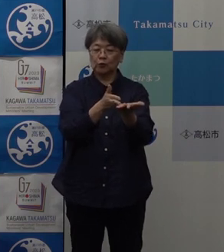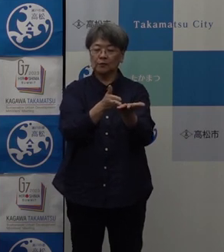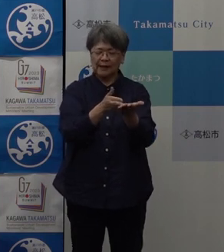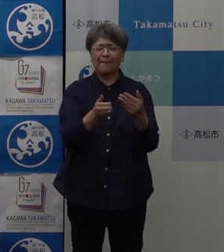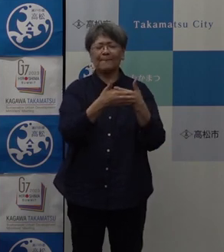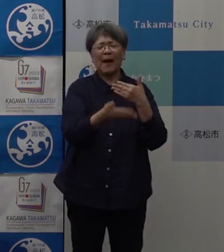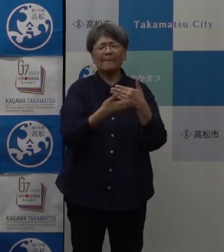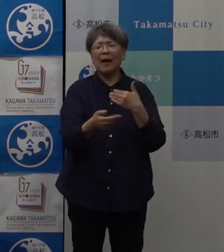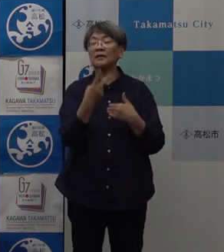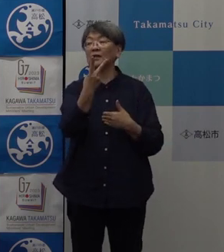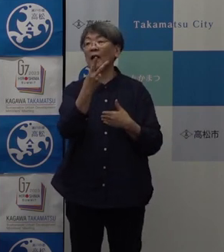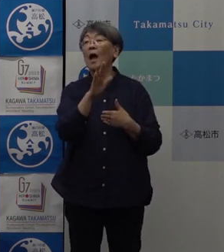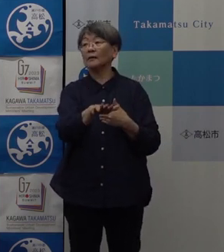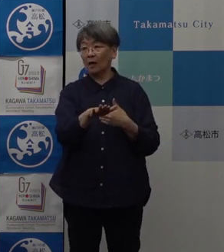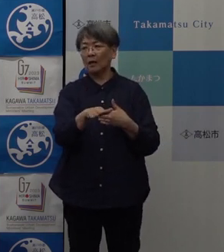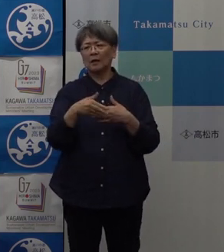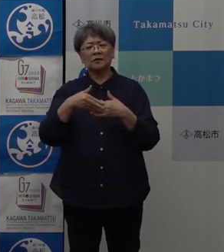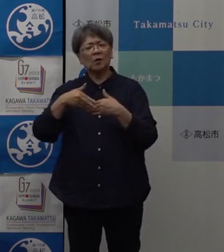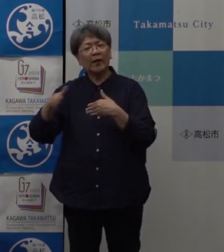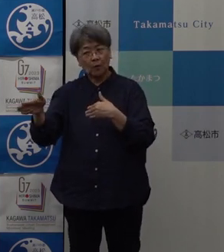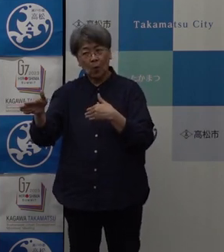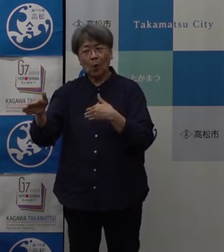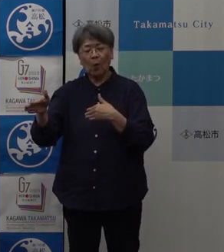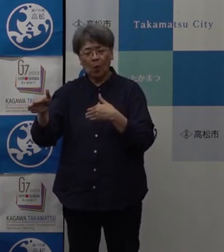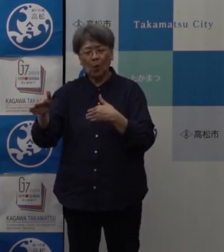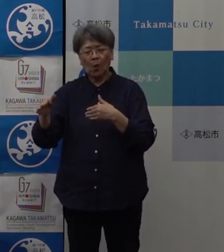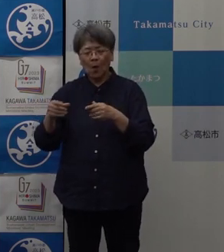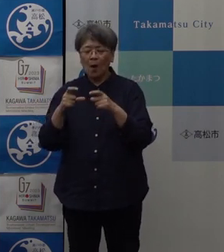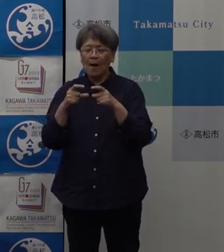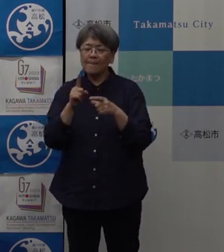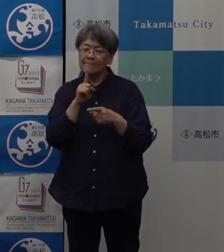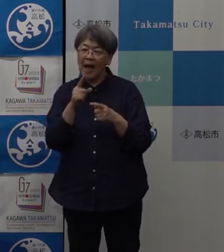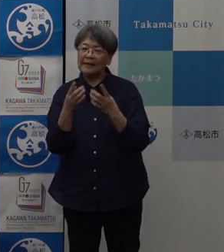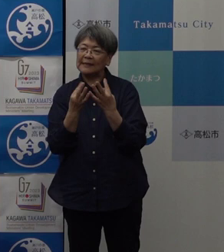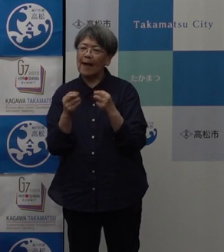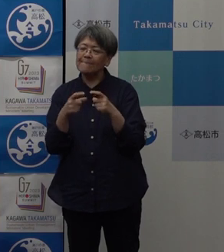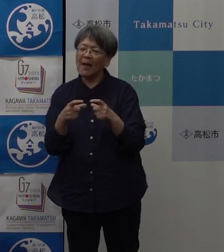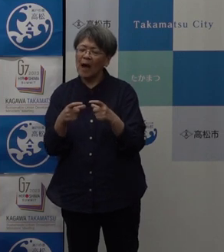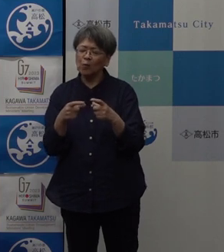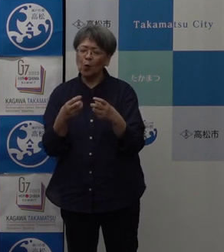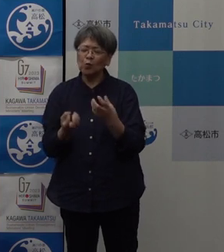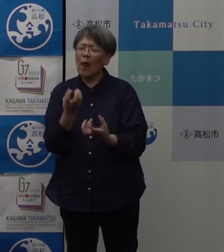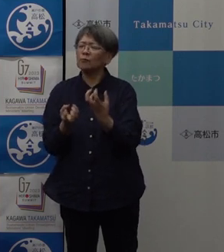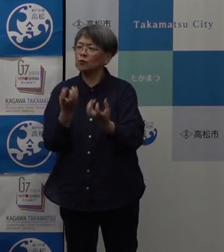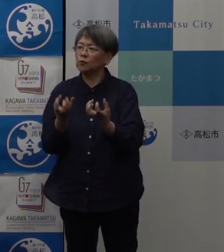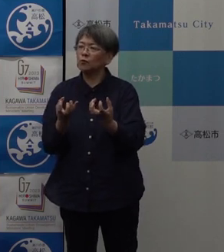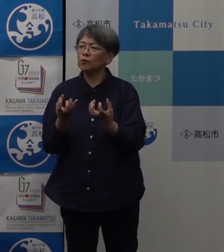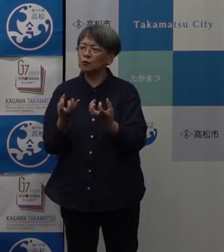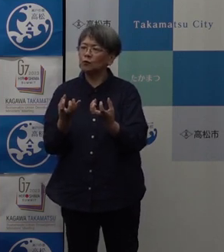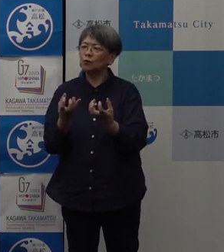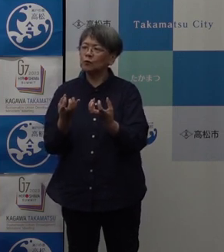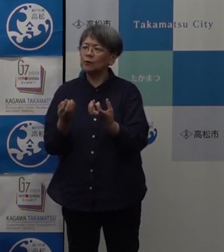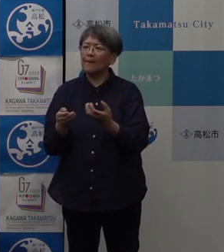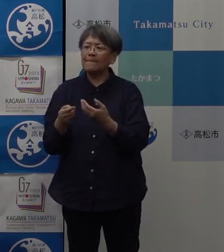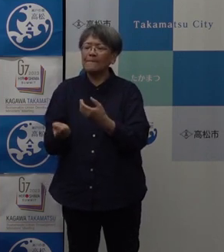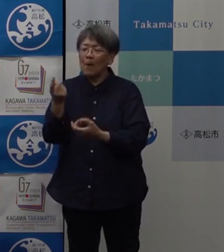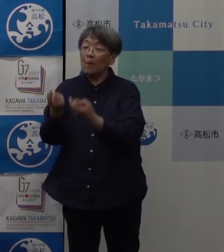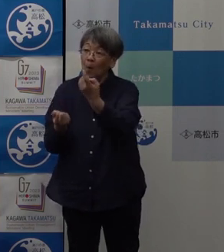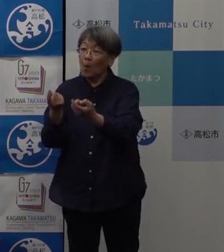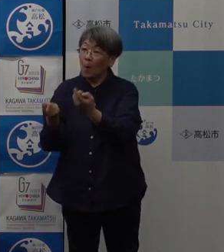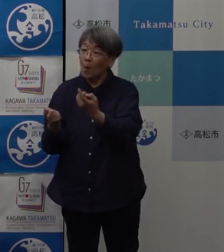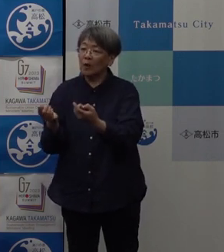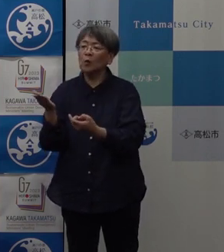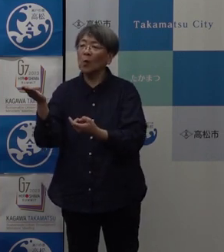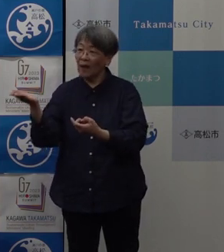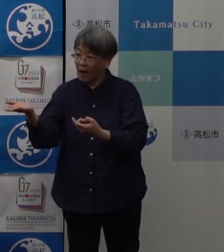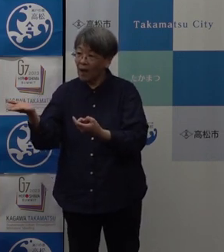あったということなんですが、それ以降ですね、あのマイナンバーをめぐるトラブルのご登録なり、その交付なりでですね、ま